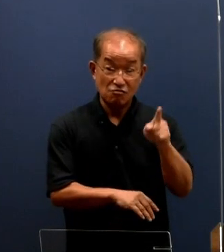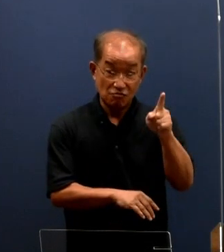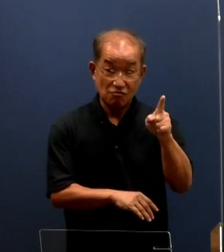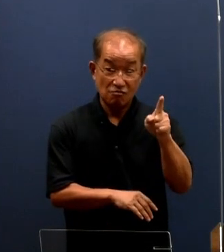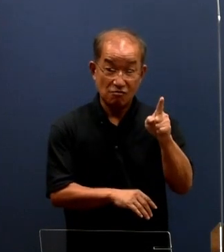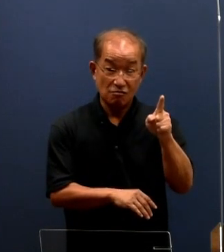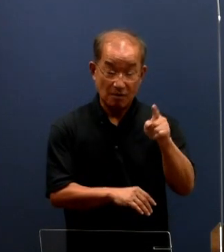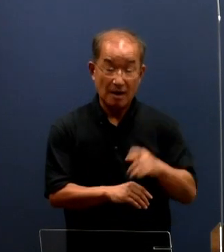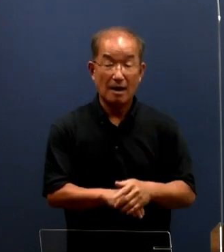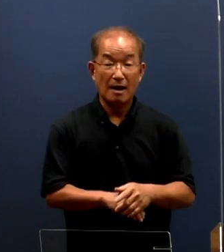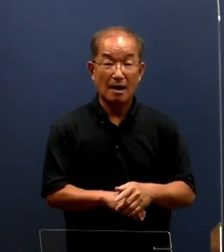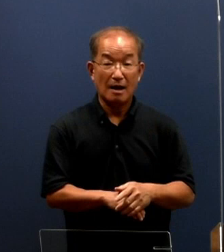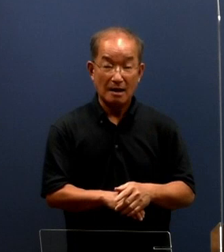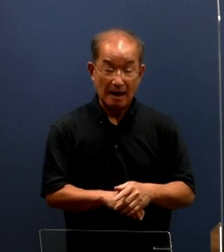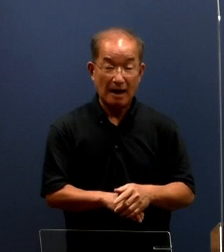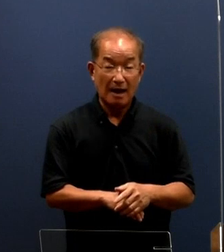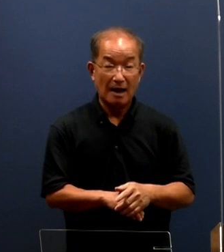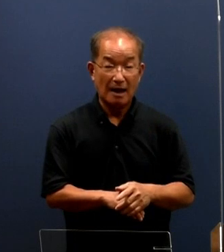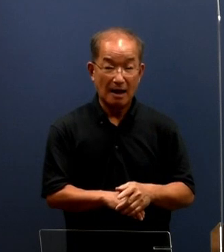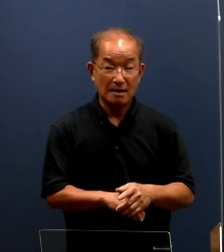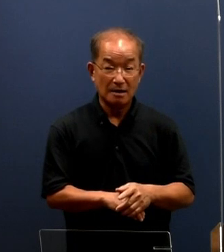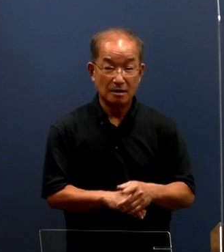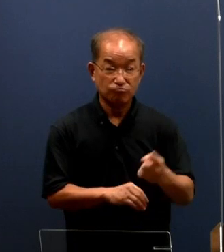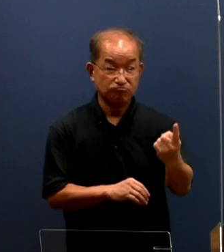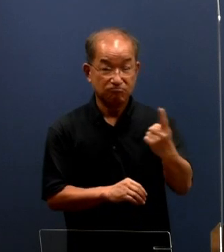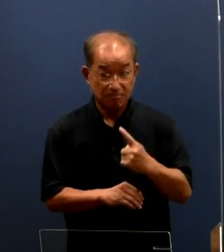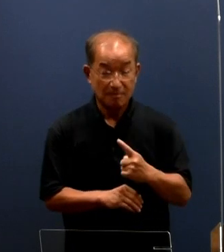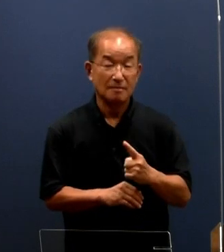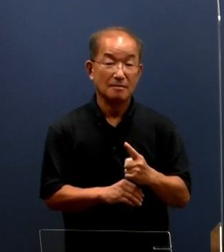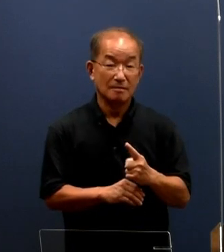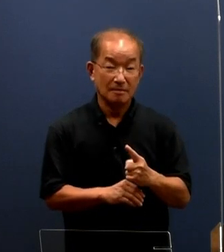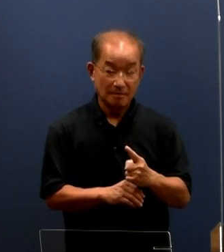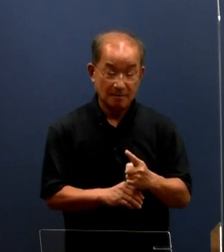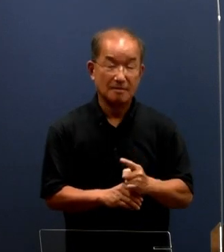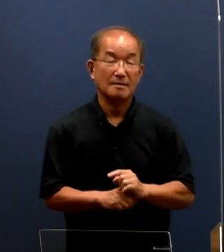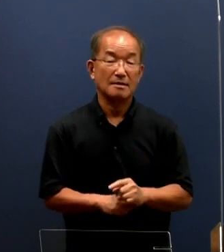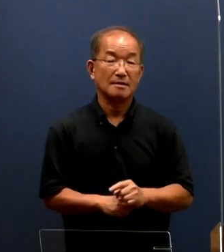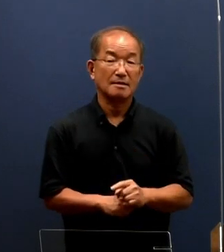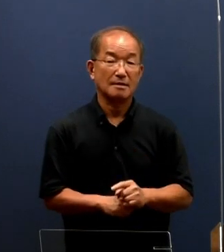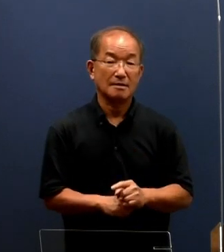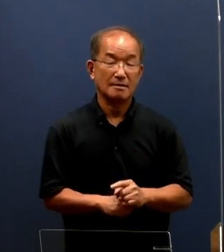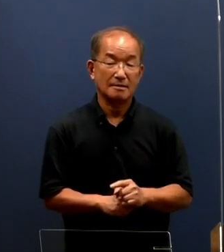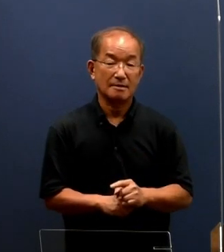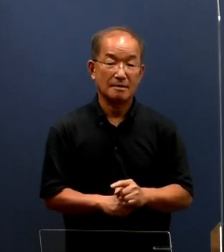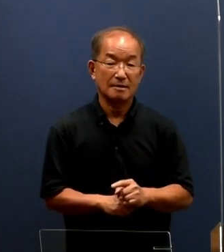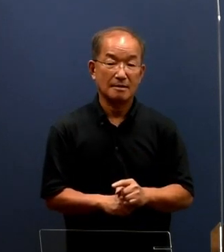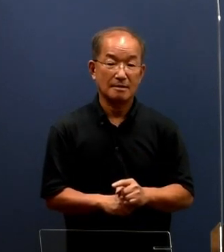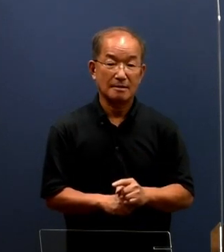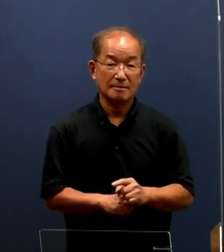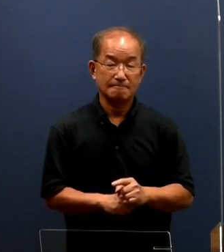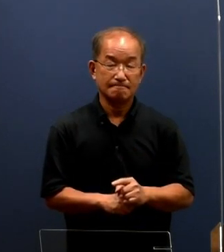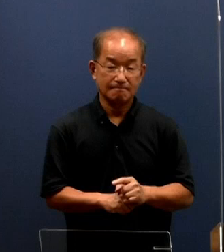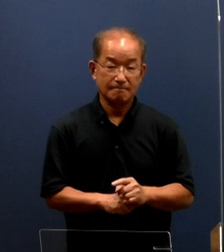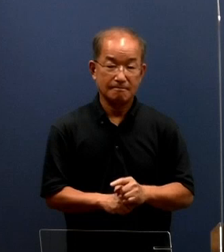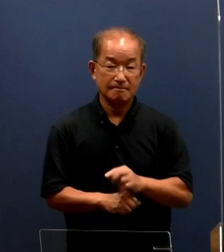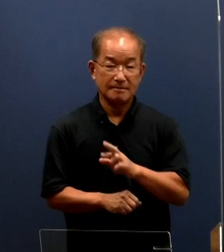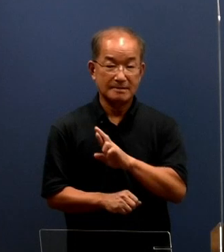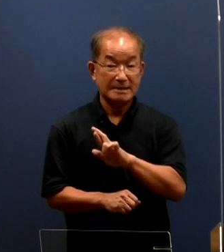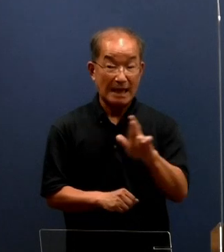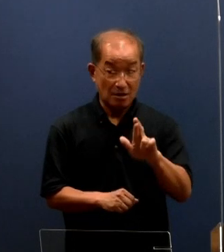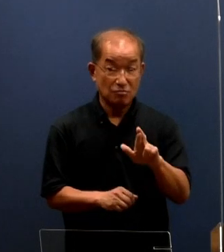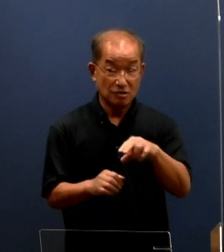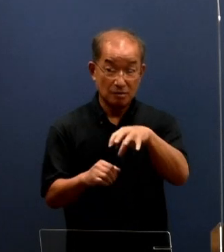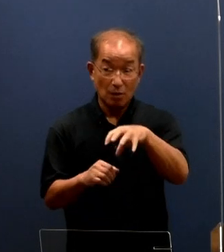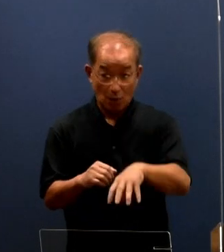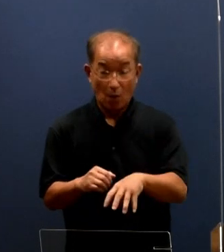行事役だと思いますよ。中立の第三者かどうか別にして、やっぱりその利害が、JR と、地